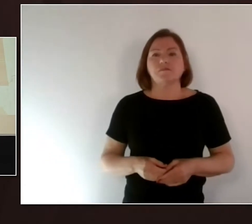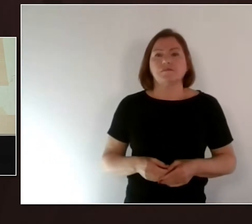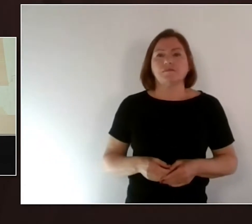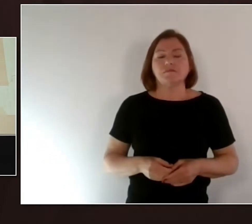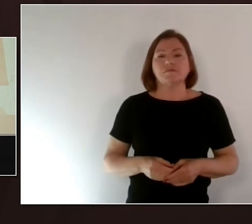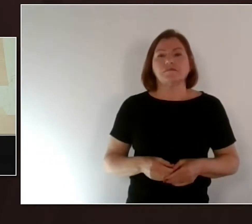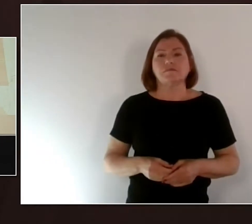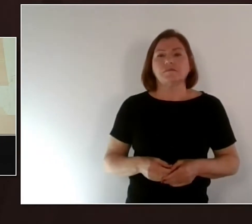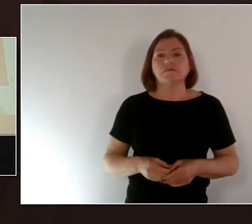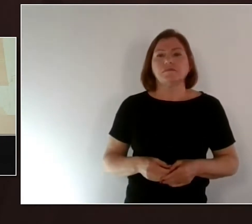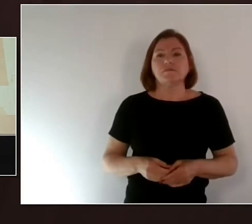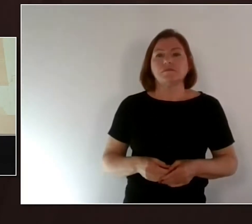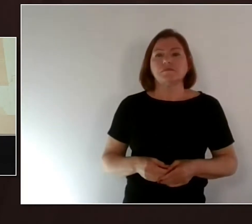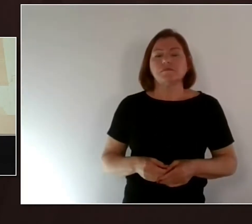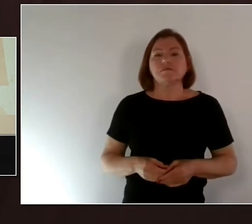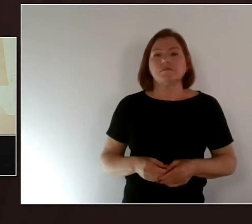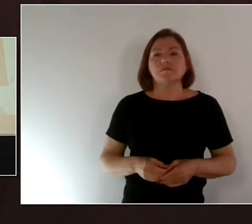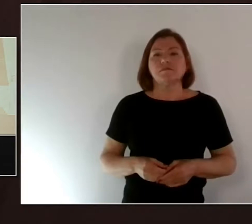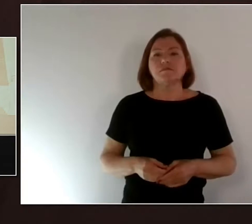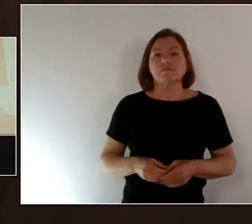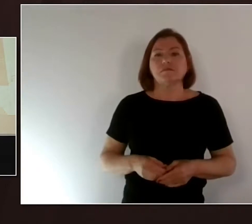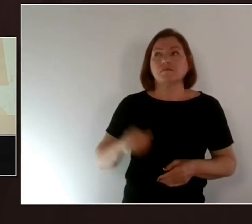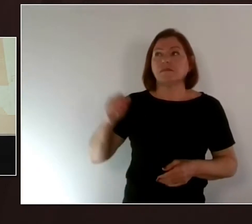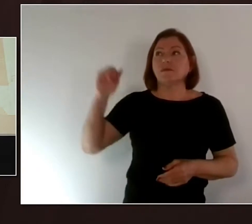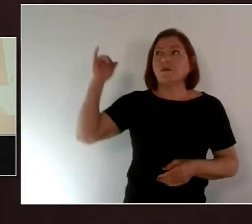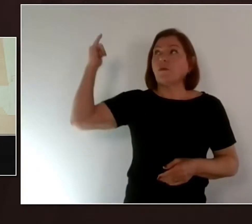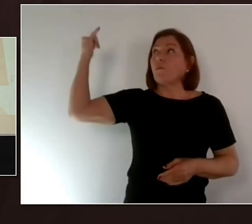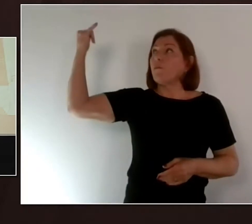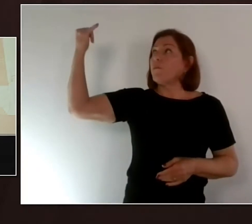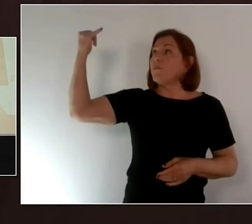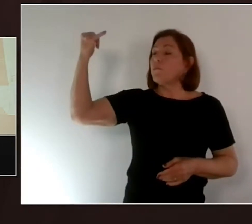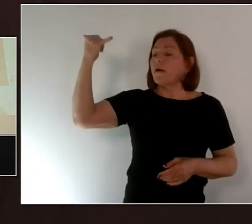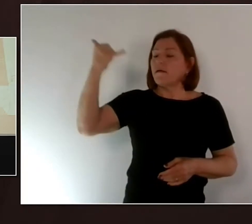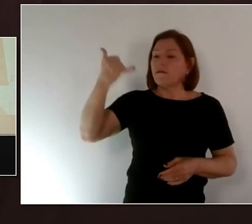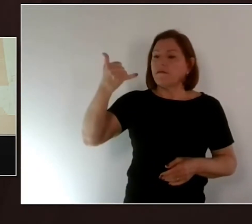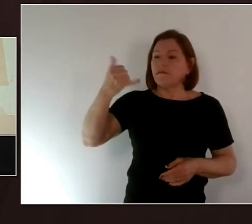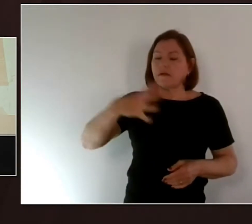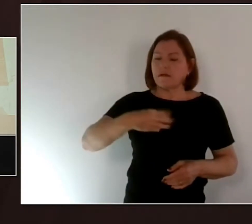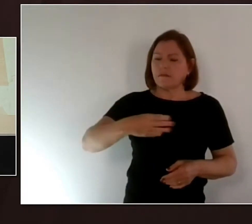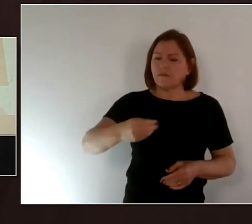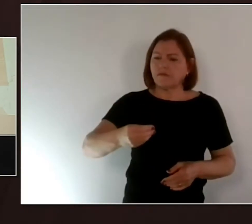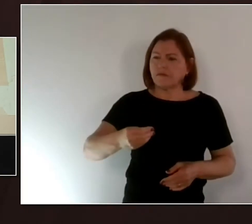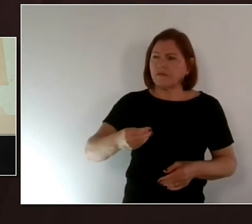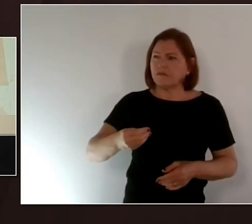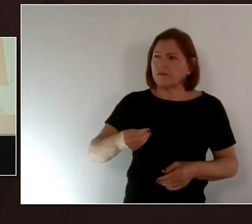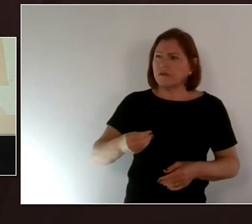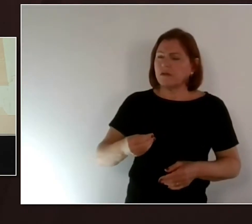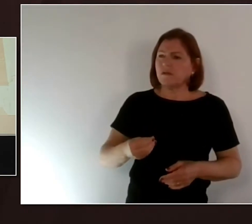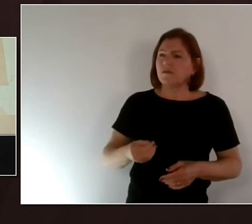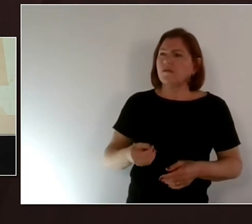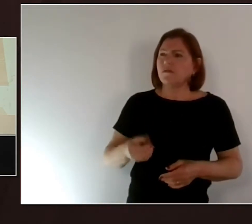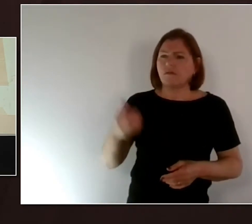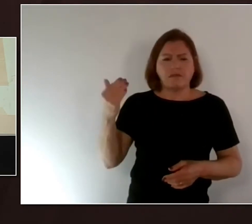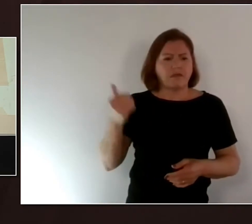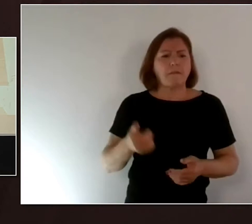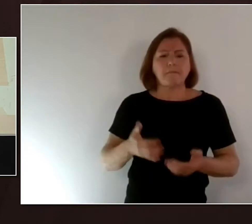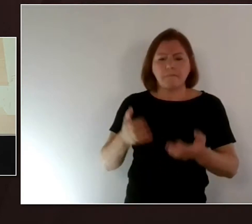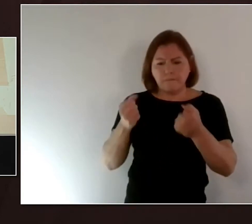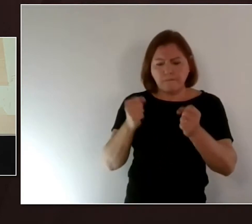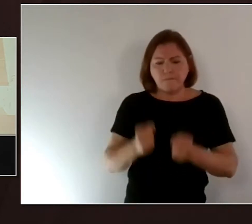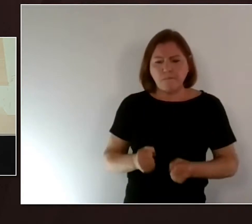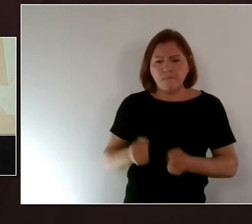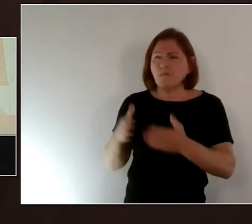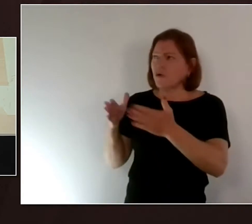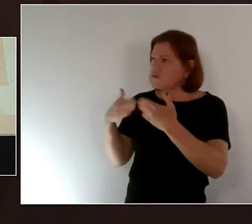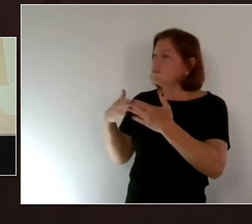importante. O pai falando por filho: filho, pede-me. Você me pedindo, eu vou te dar. E eu te